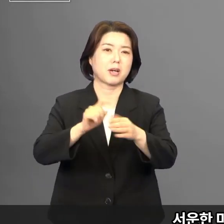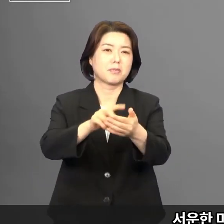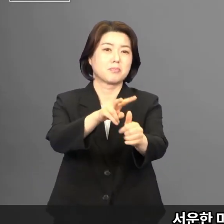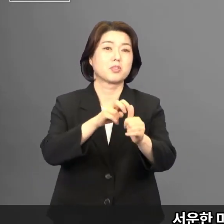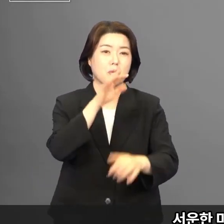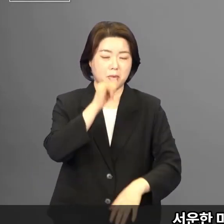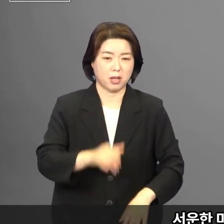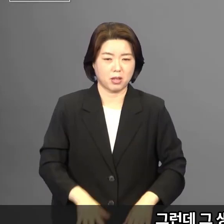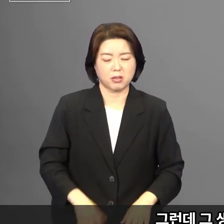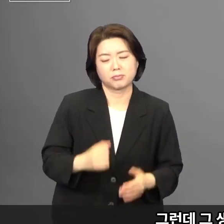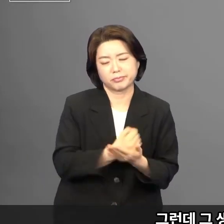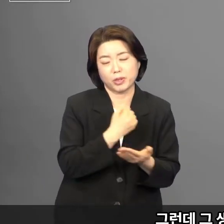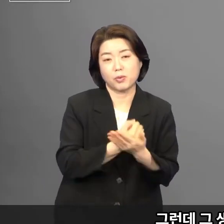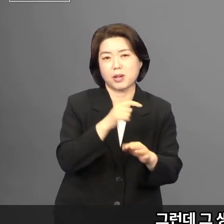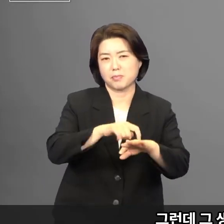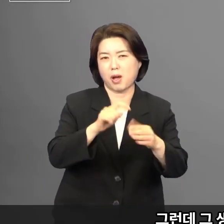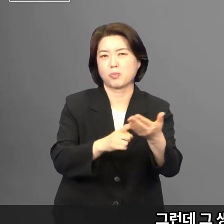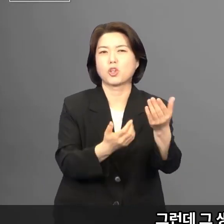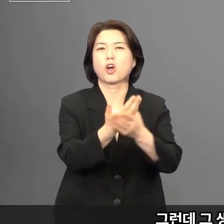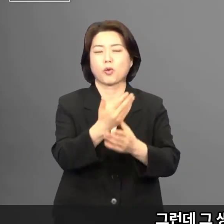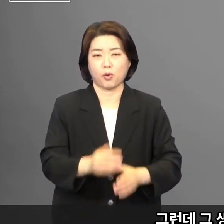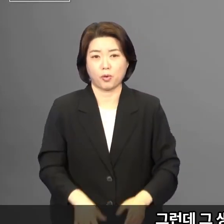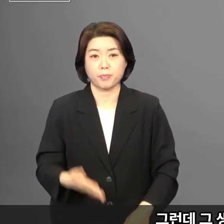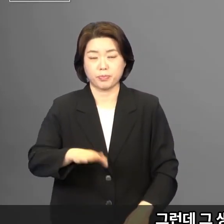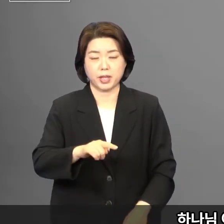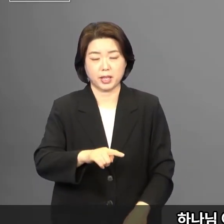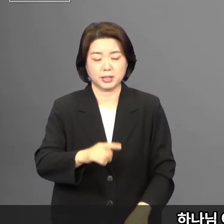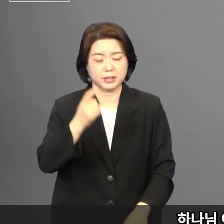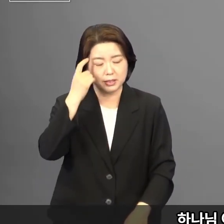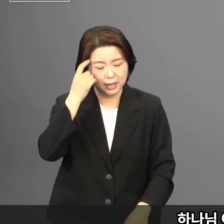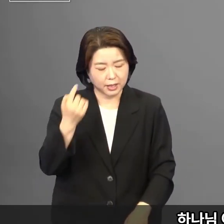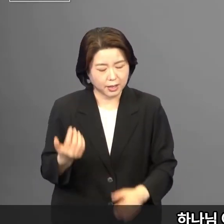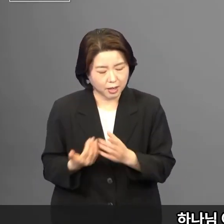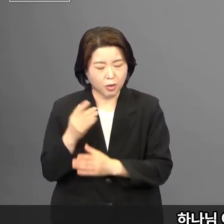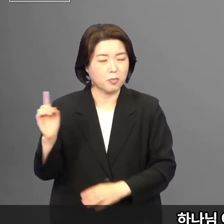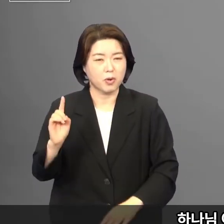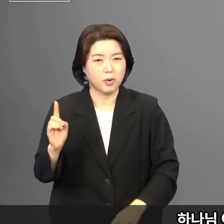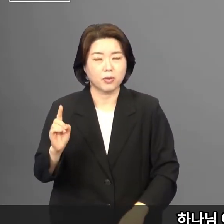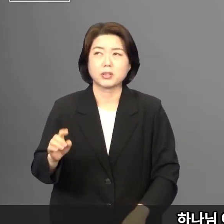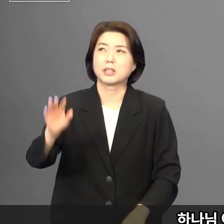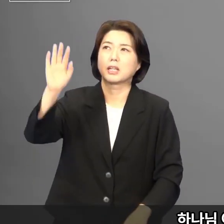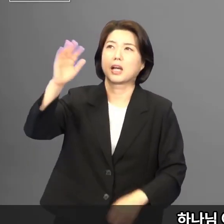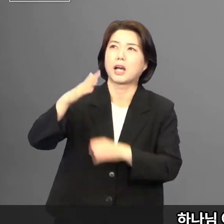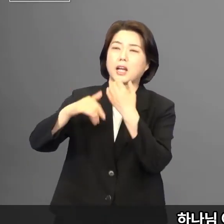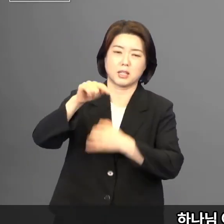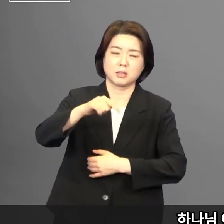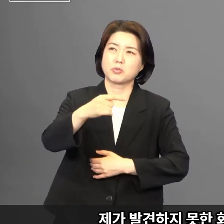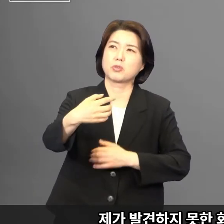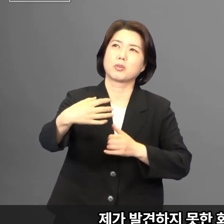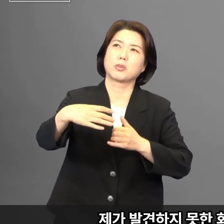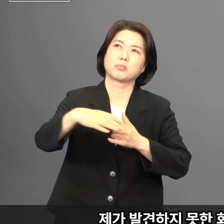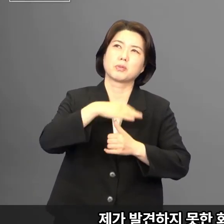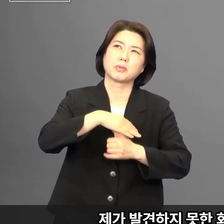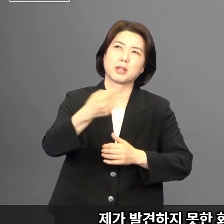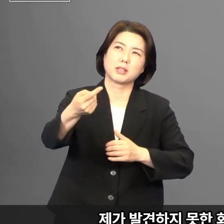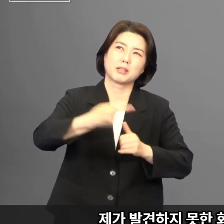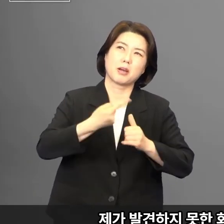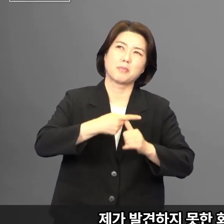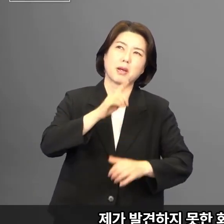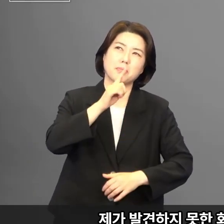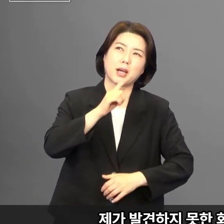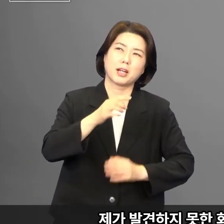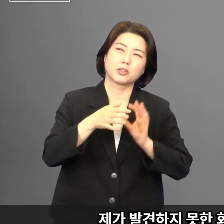서운한 마음이 들잖아요. 그런데 그 생각이 드는 거예요. 하나님, 이 돌을 통해서 제가